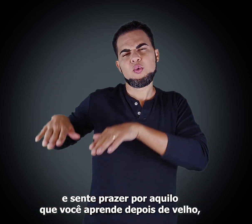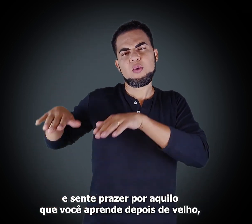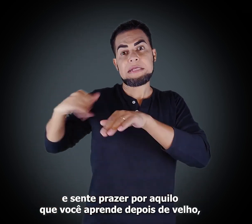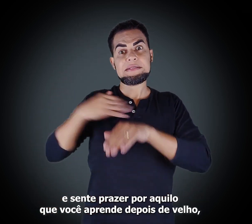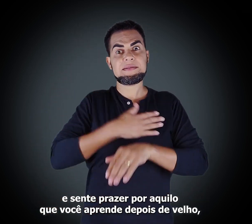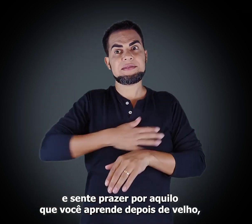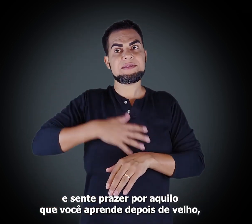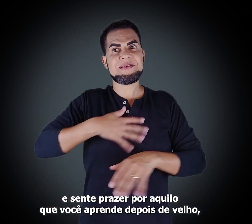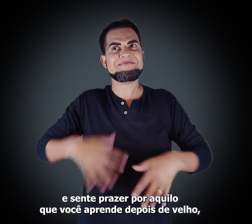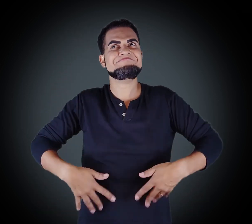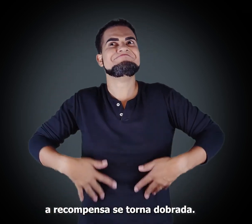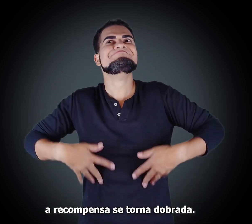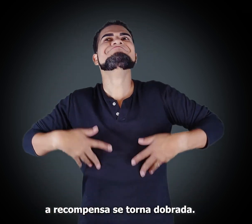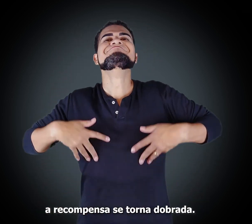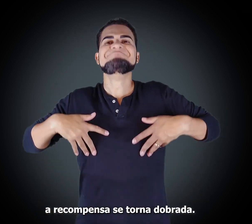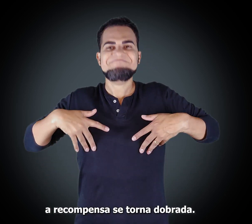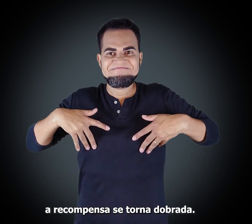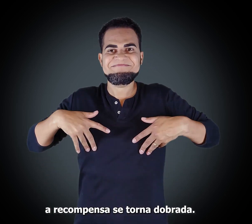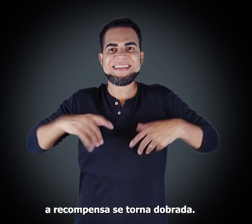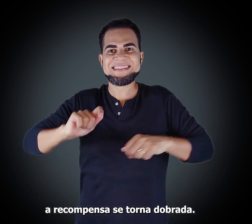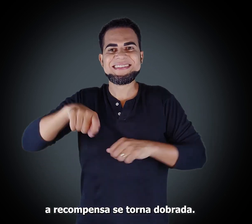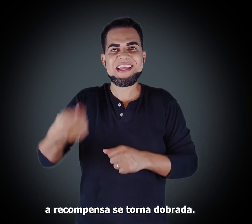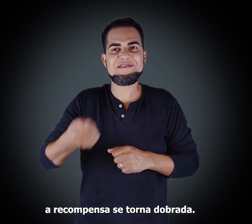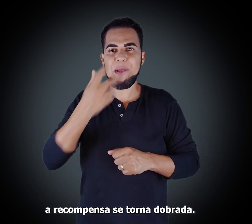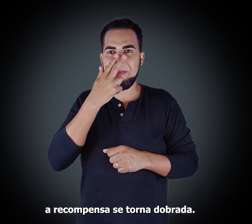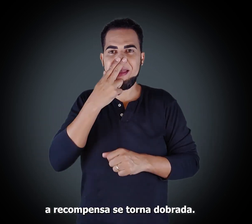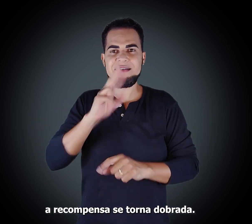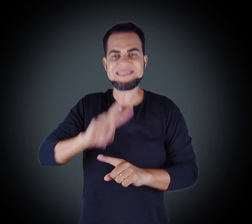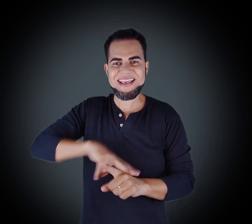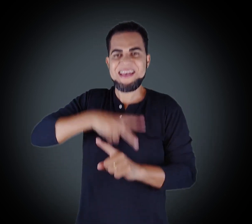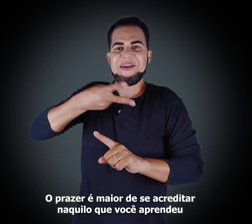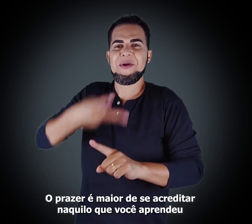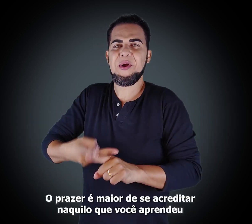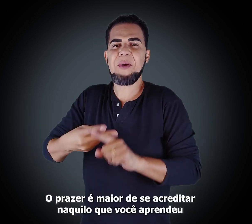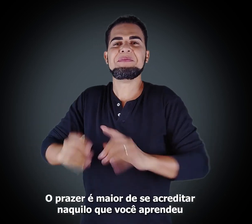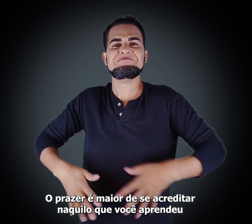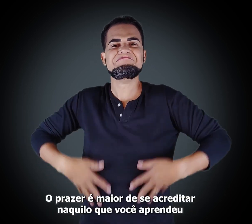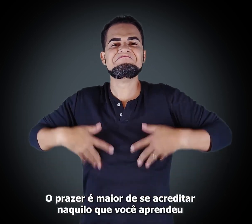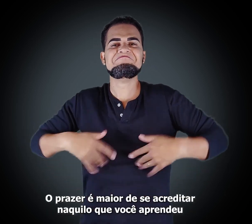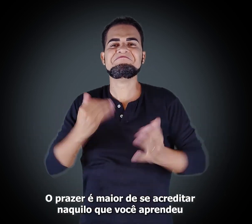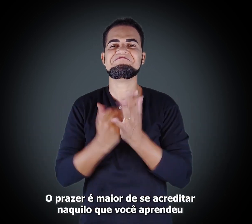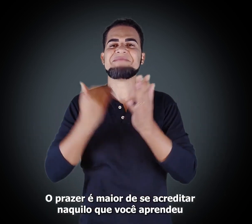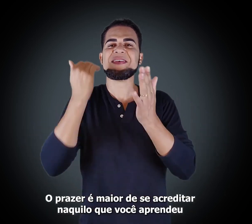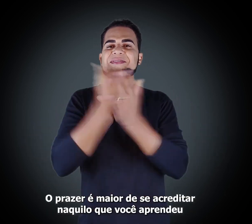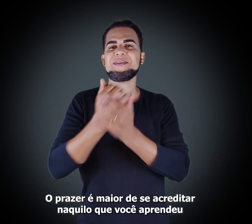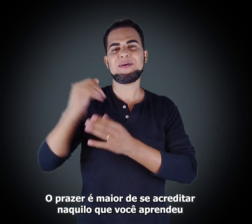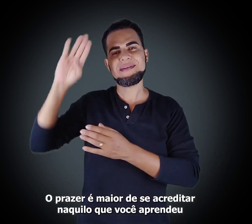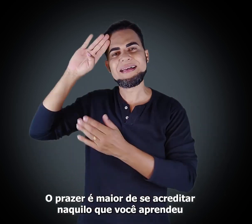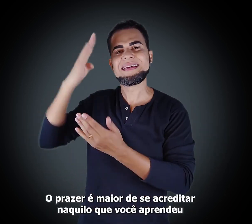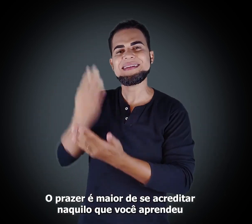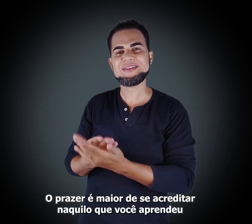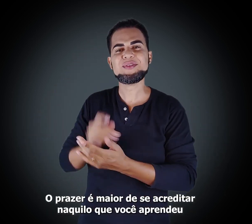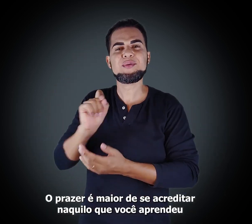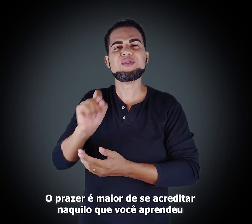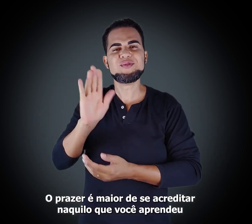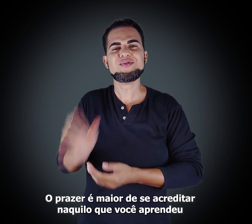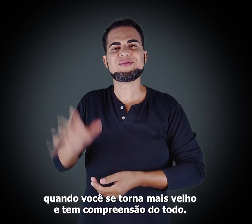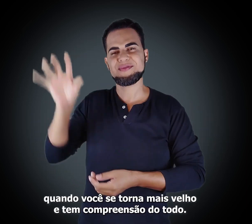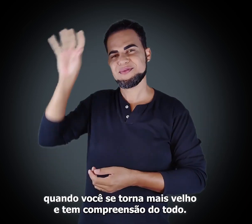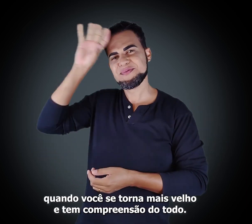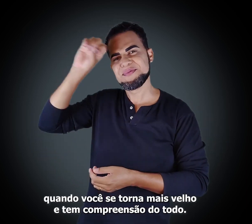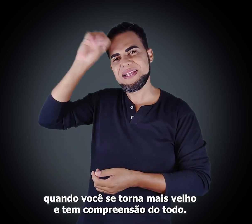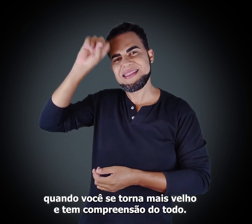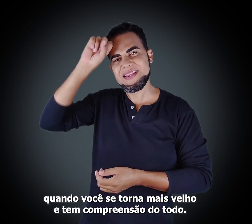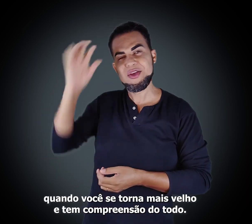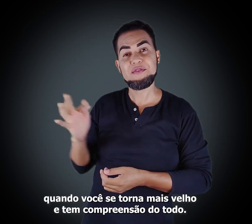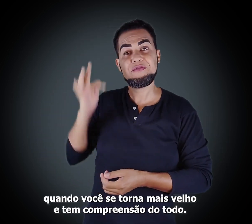você aprende depois de velho, a recompensa torna-se dobrada. O prazer é maior, né, de se acreditar naquilo que você aprendeu.